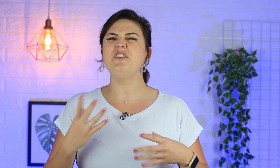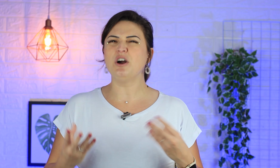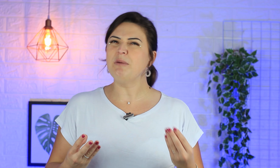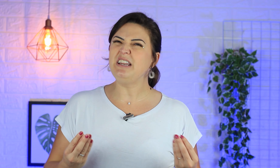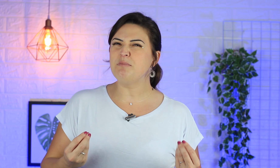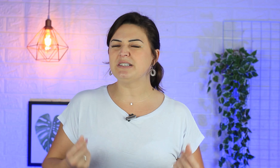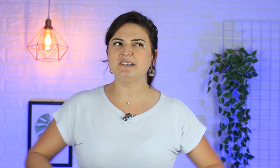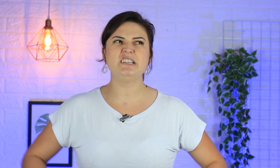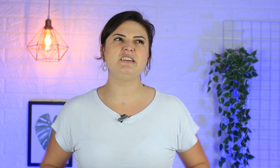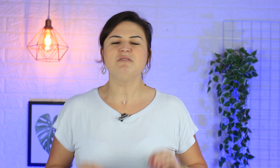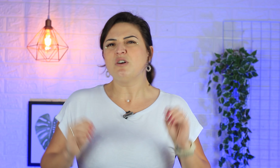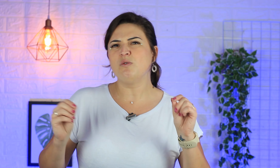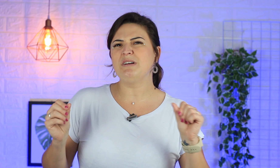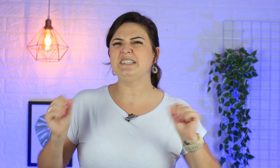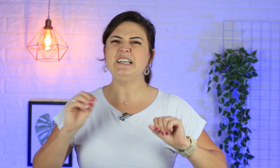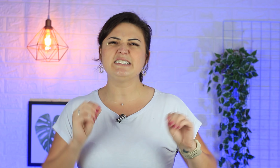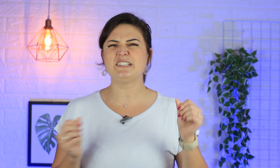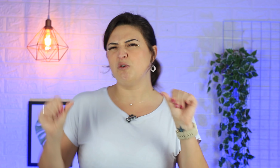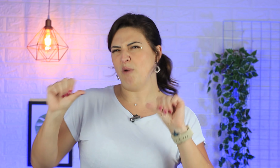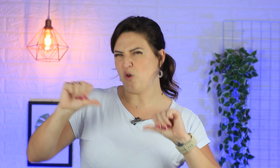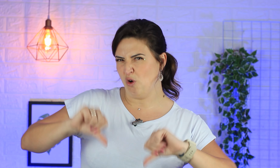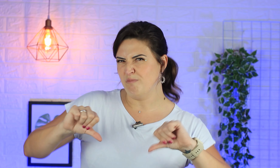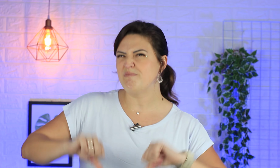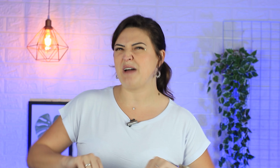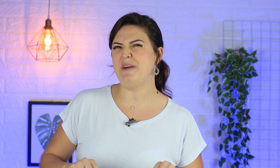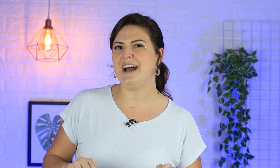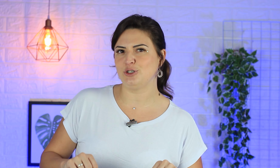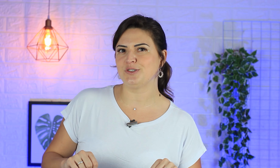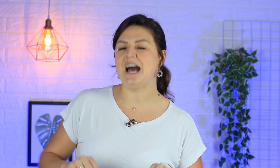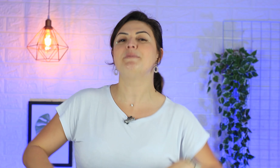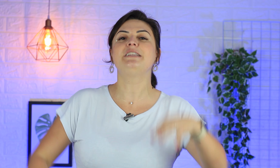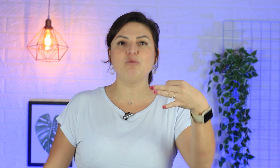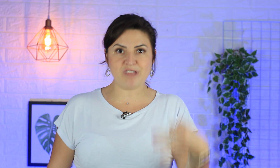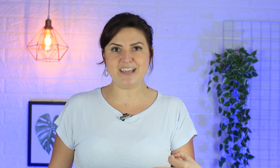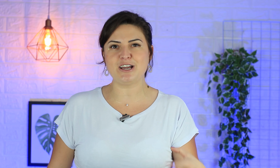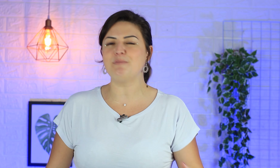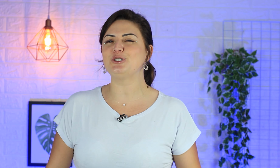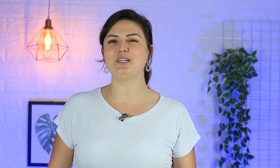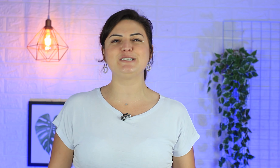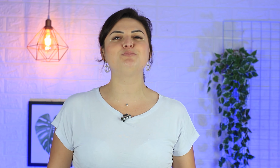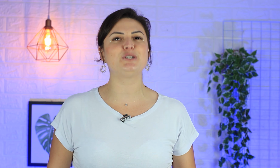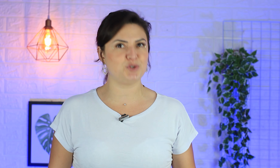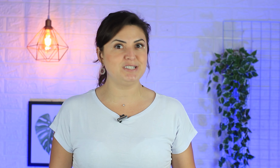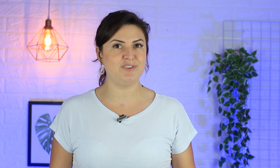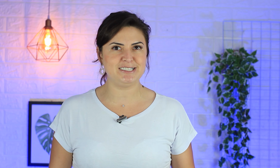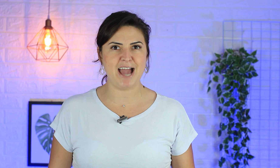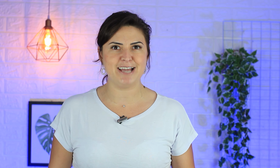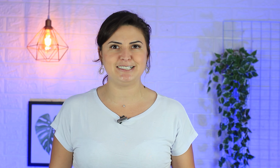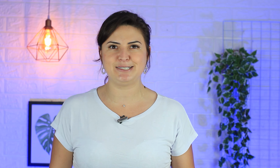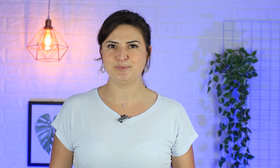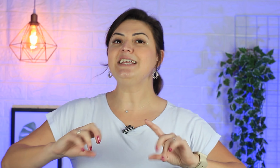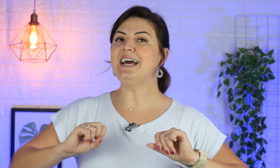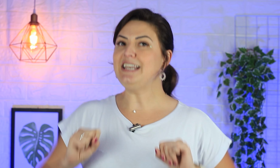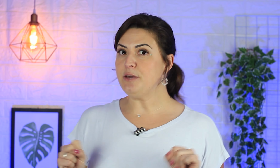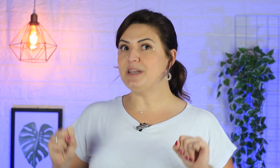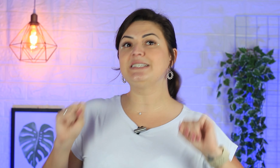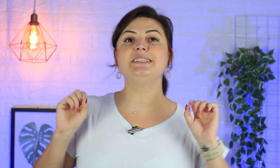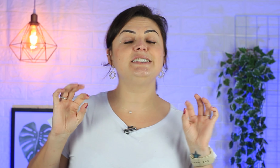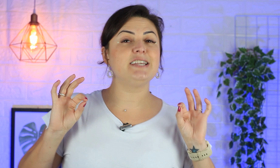e fica uma Libras assim, com uma sinalização um pouco pra baixo, sabe? Então tem que caprichar nas expressões faciais. E na Libras, existem